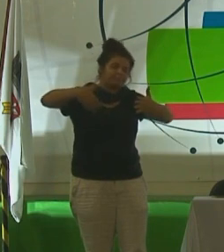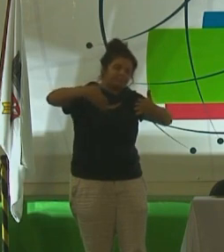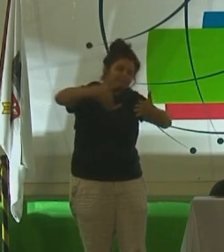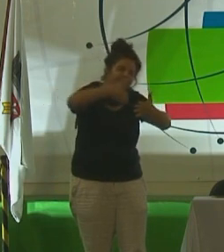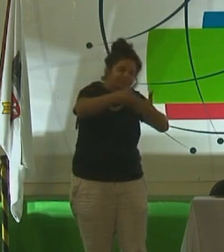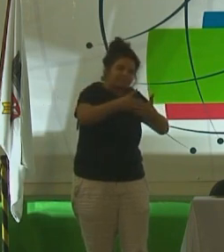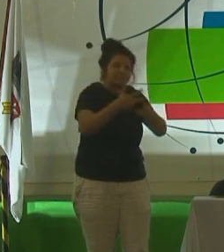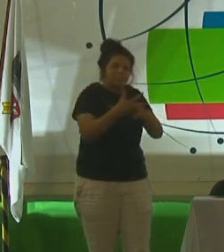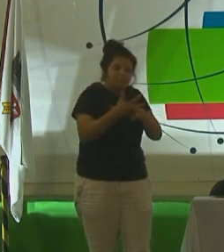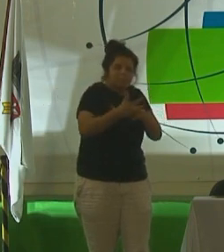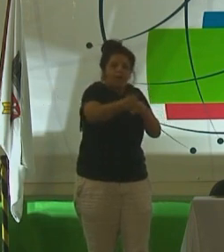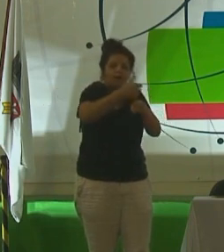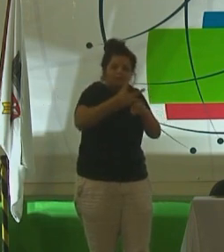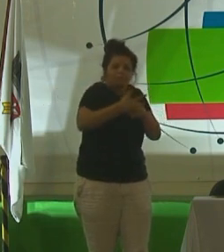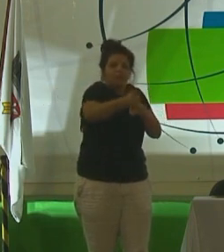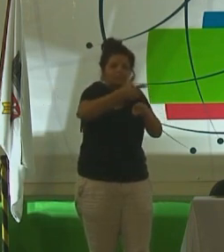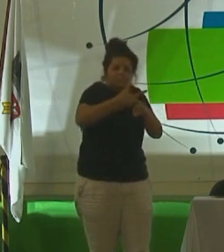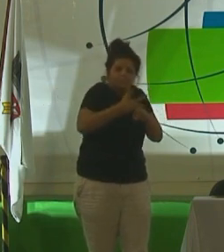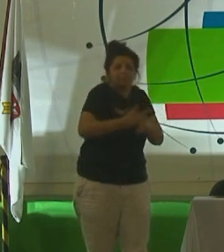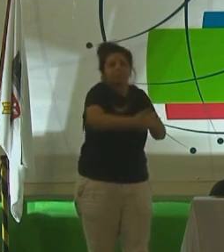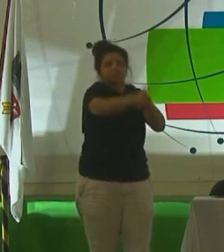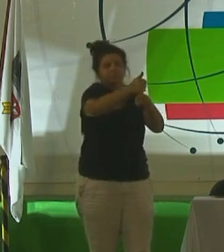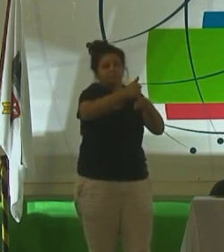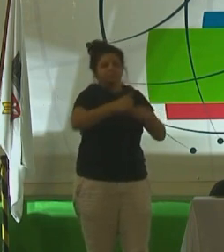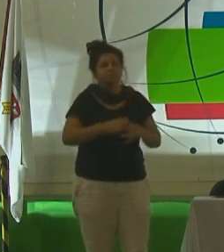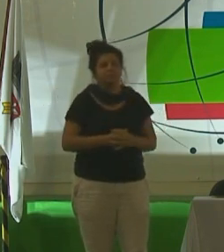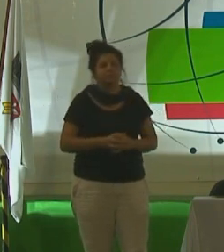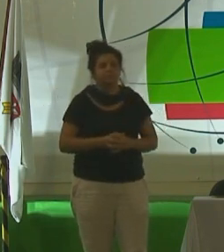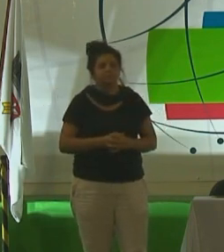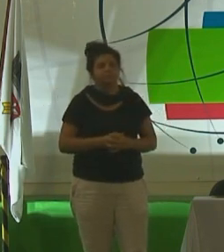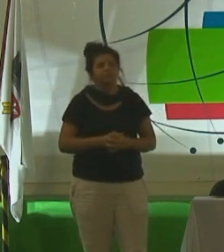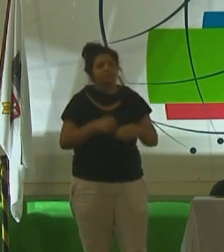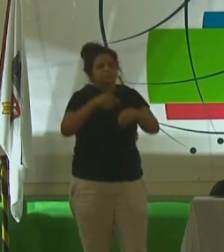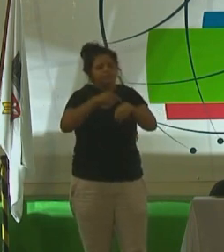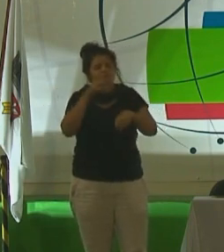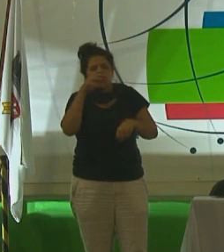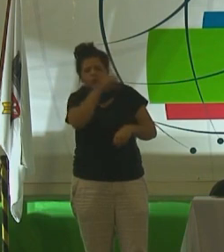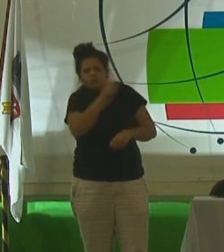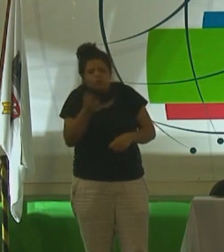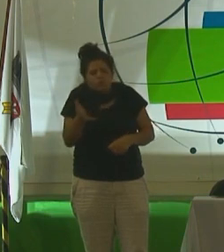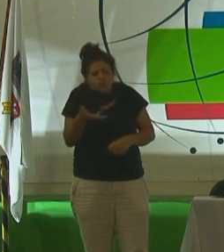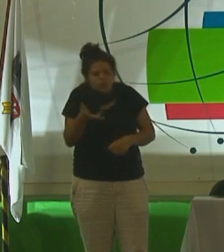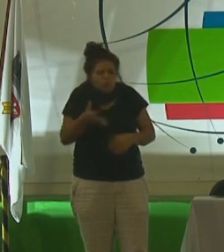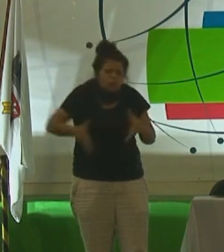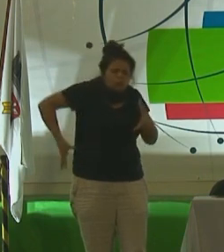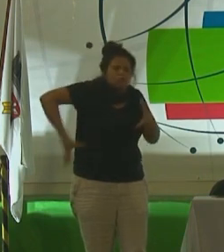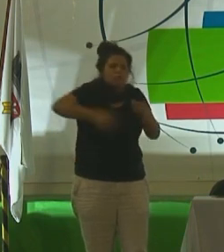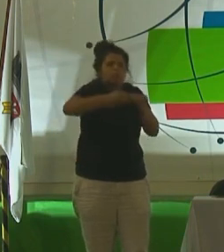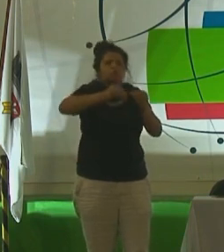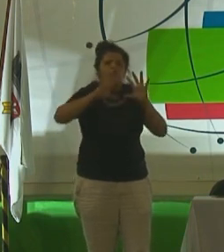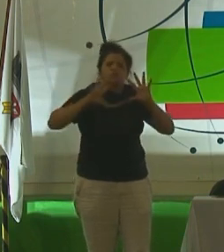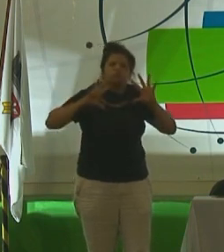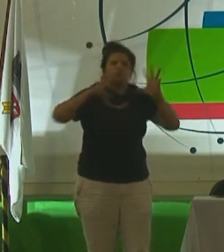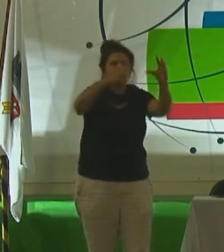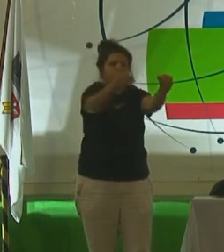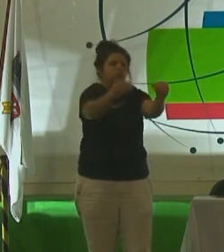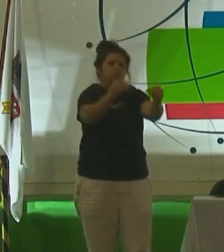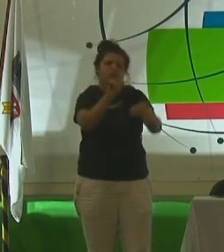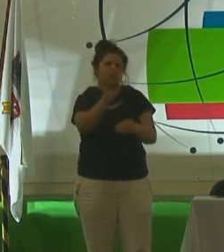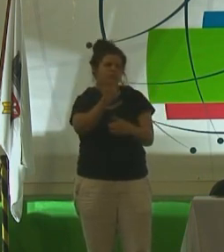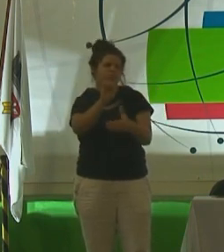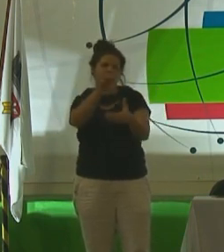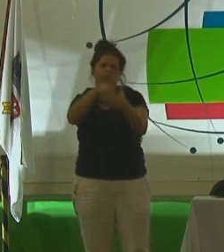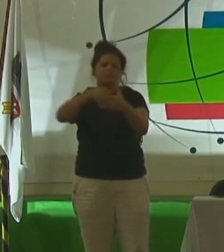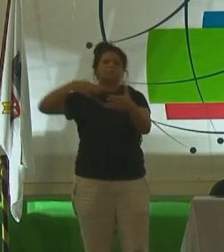tenha mais sucesso, seja exitoso. Esse tempinho foi rápido para dizer de tudo que a gente tem feito ao longo